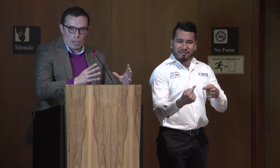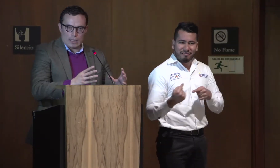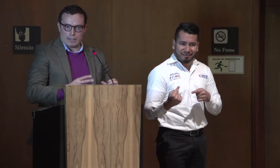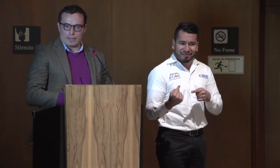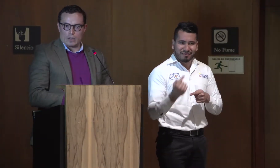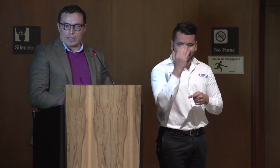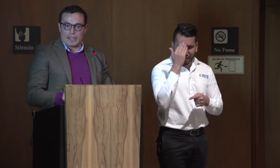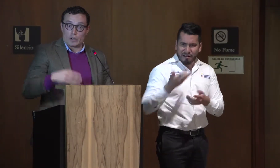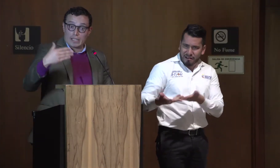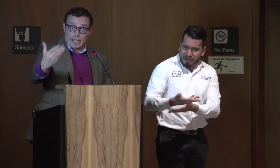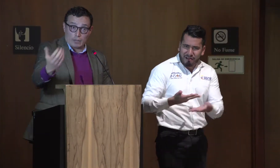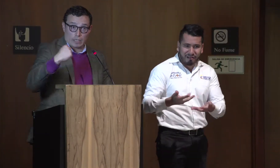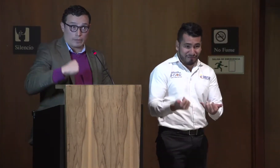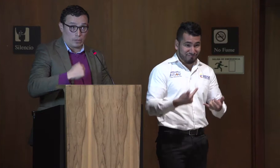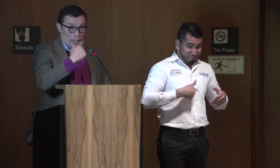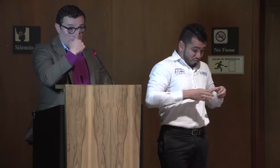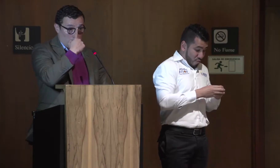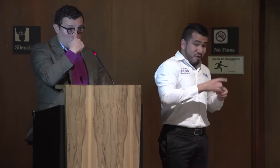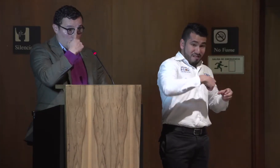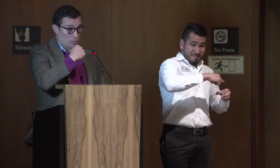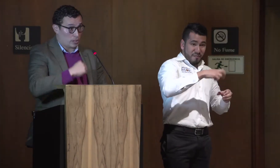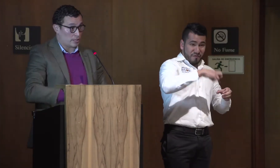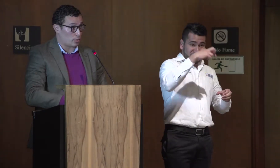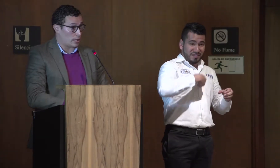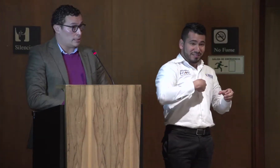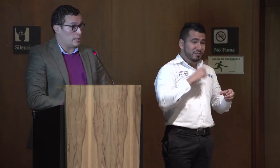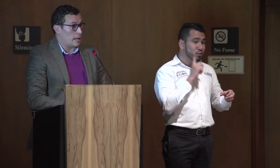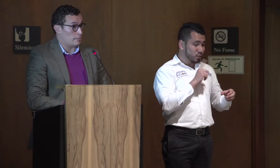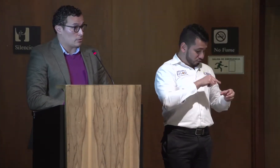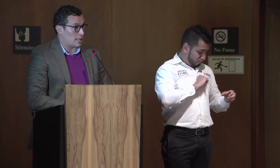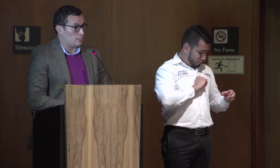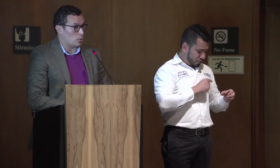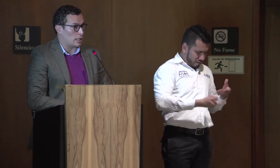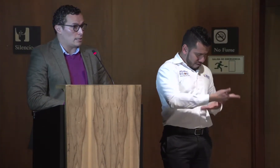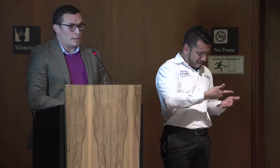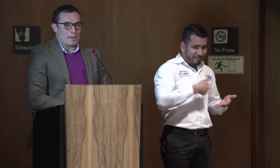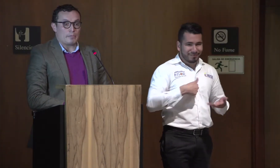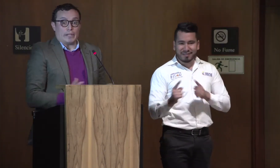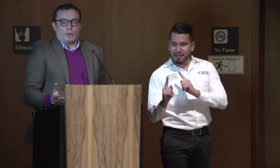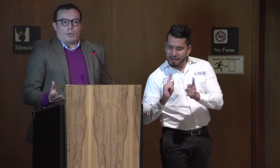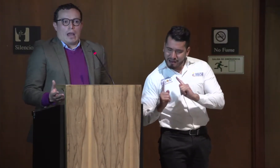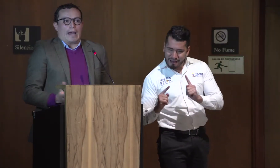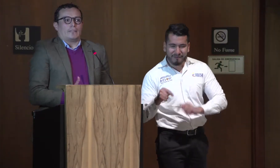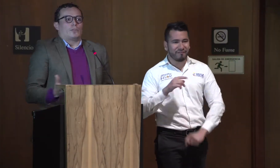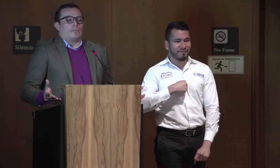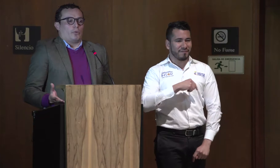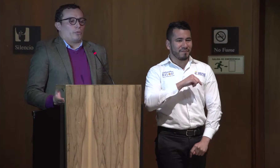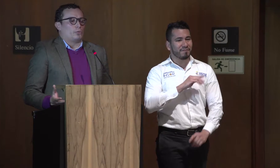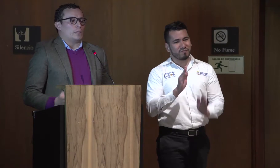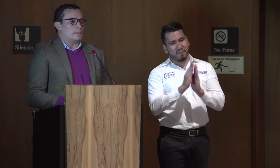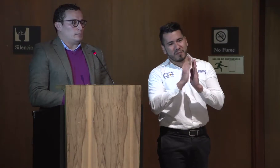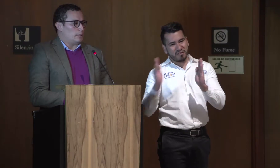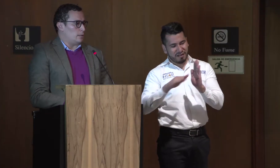del equipo que se dedicó a hacerlo y del diálogo que la biblioteca tiene con la comunidad sorda al menos acá en Bogotá. Pero ahí es donde,